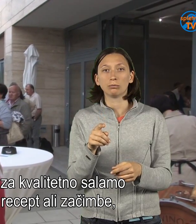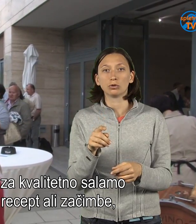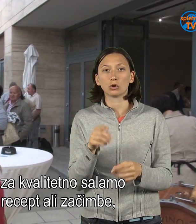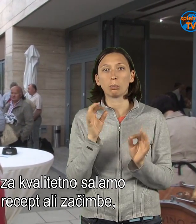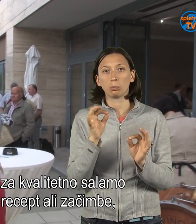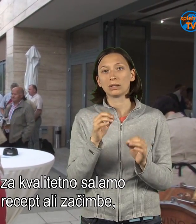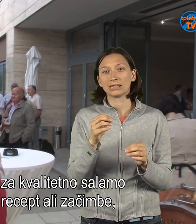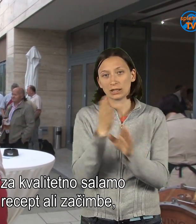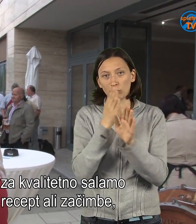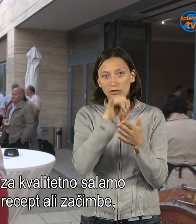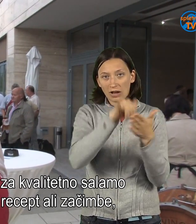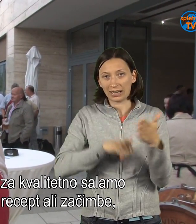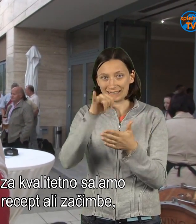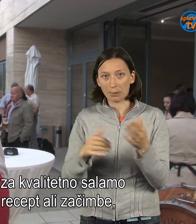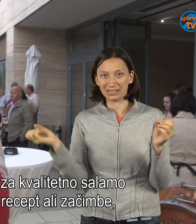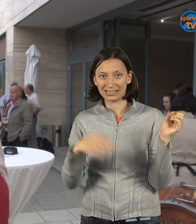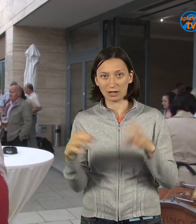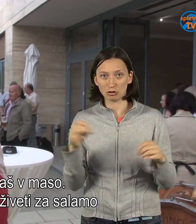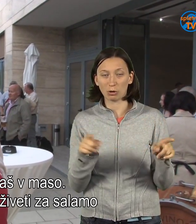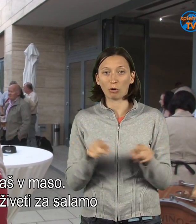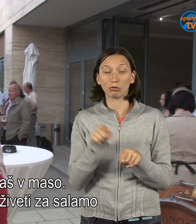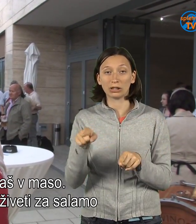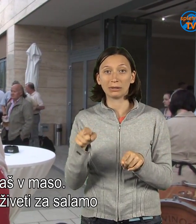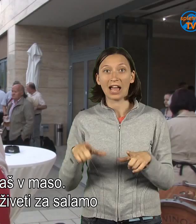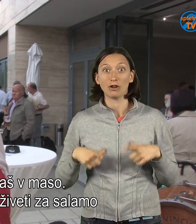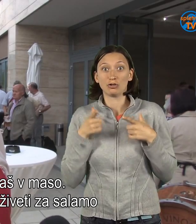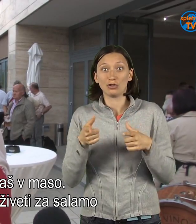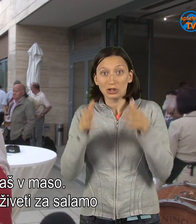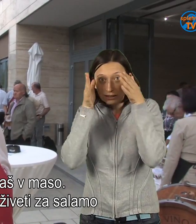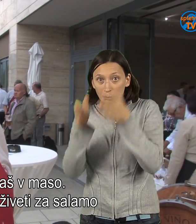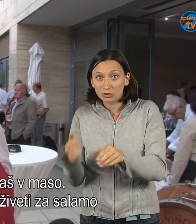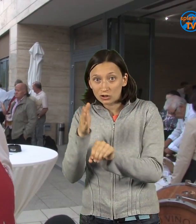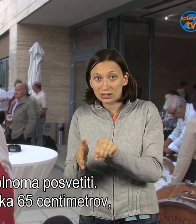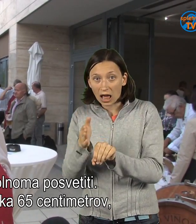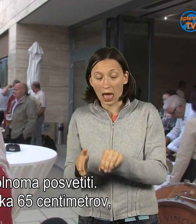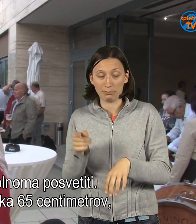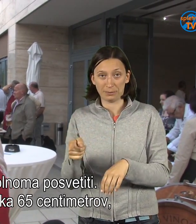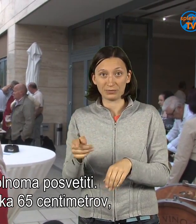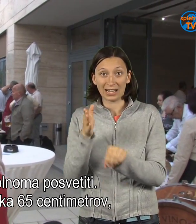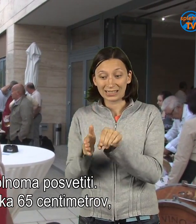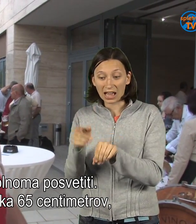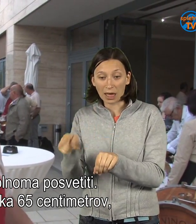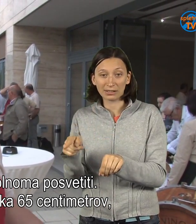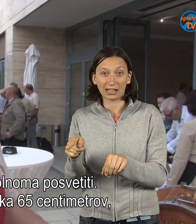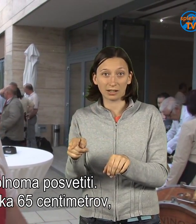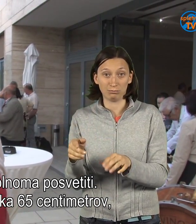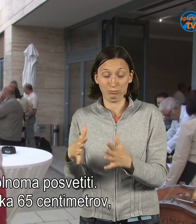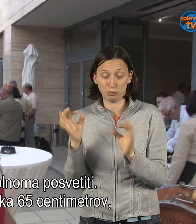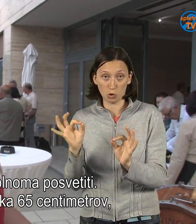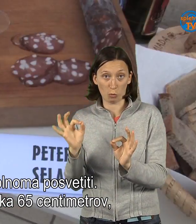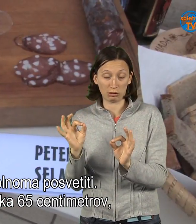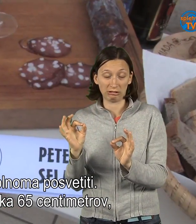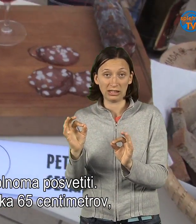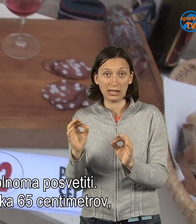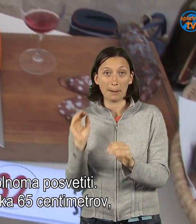v receptih, v začimbah, kot tudi temu, da živiš in da se posvetiš salami. Salama le takega kalibra, bi